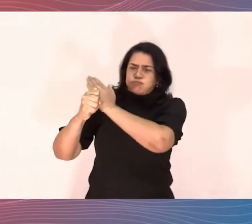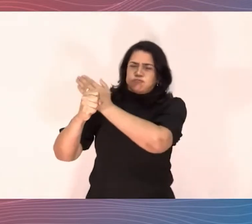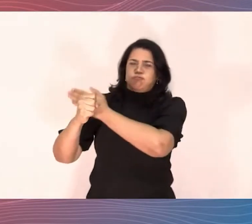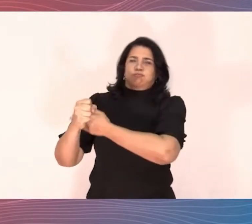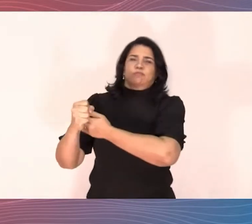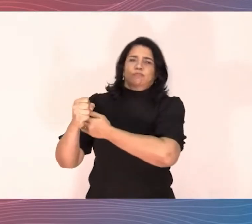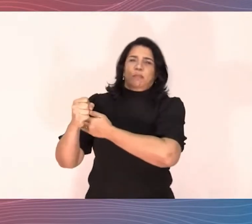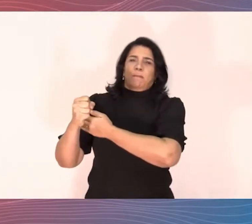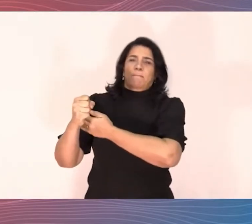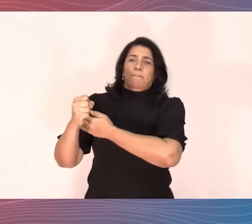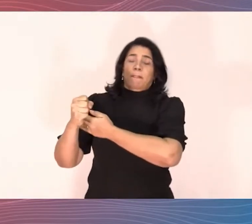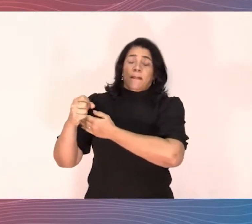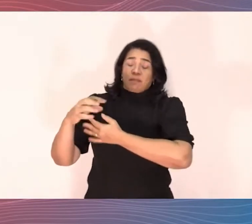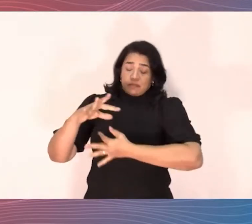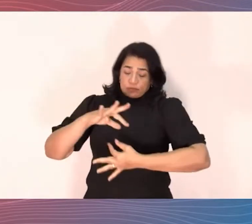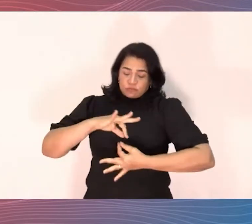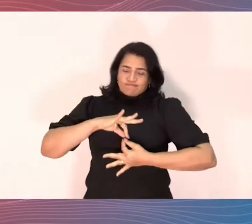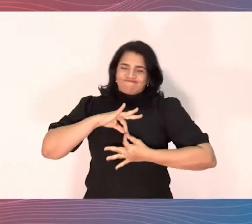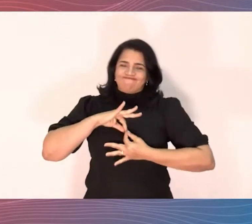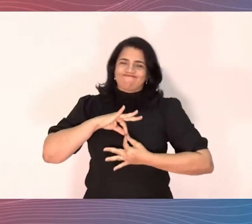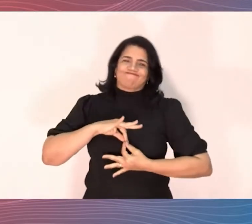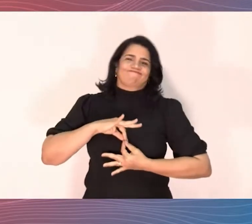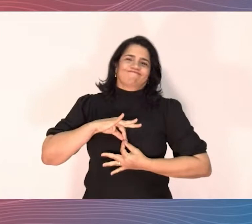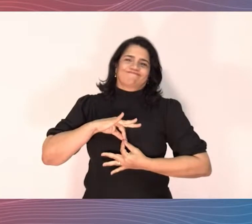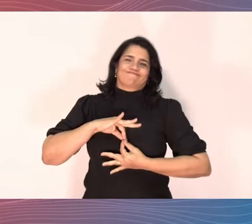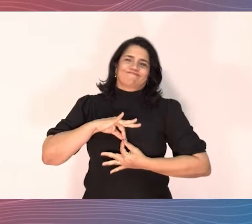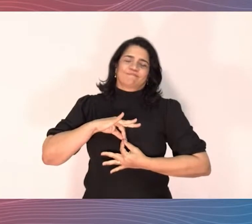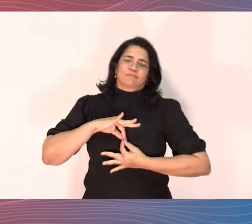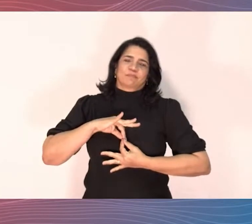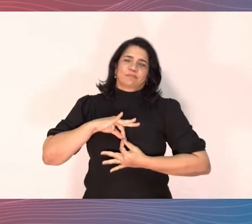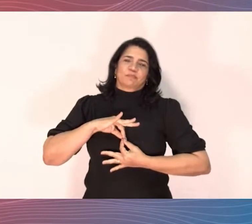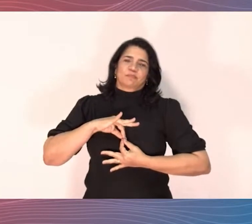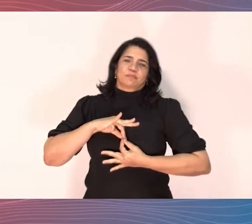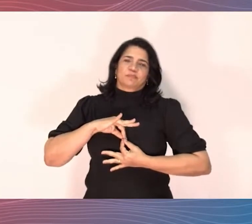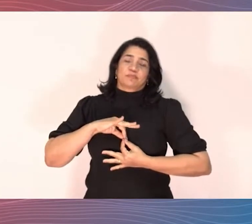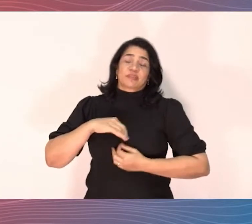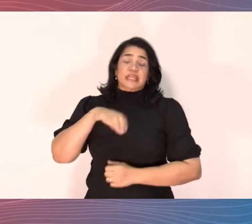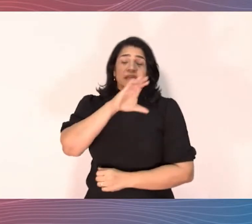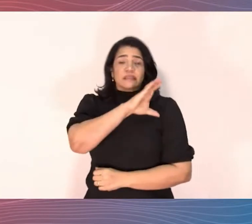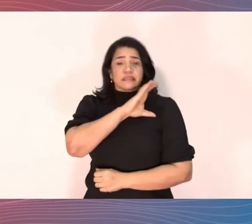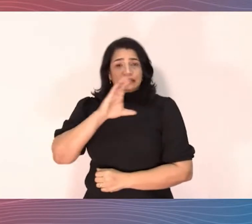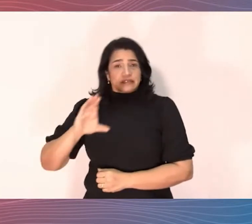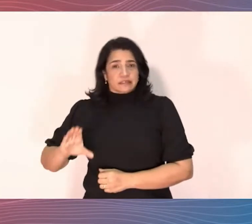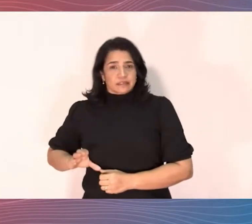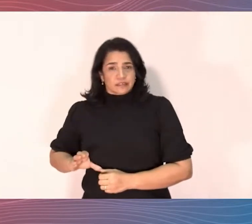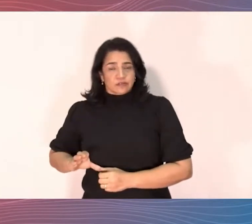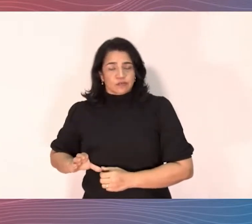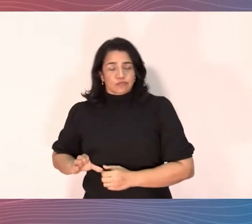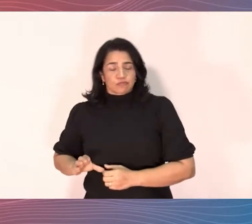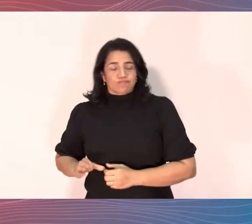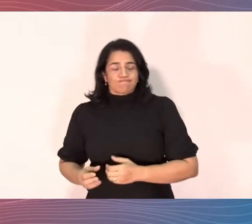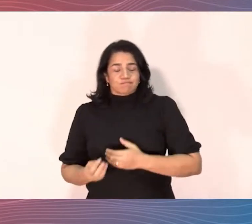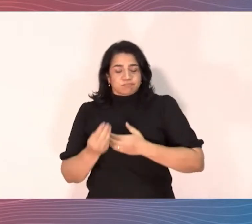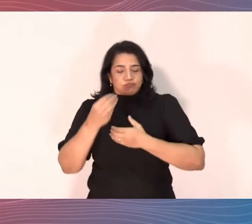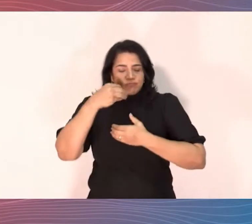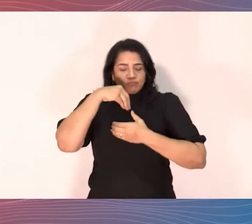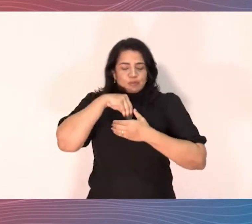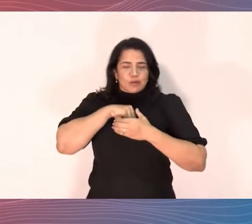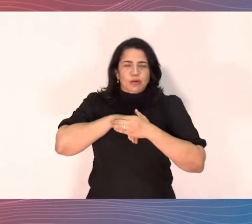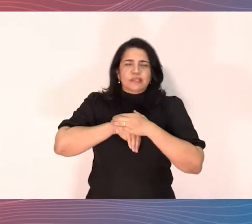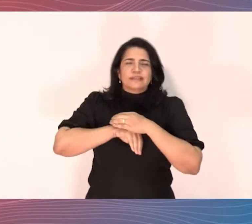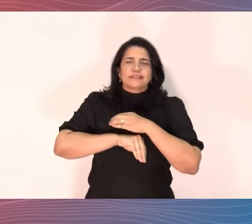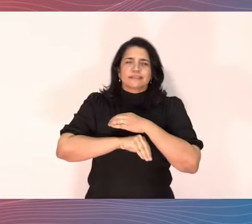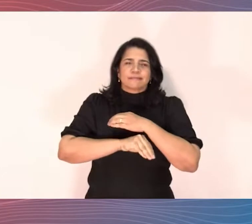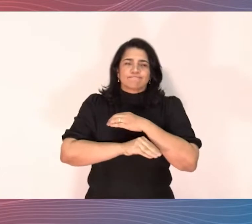homem interior. E assim habite Cristo no vosso coração, e